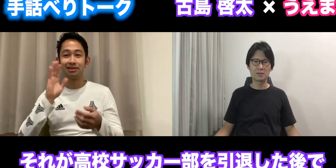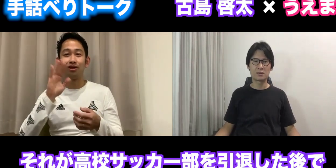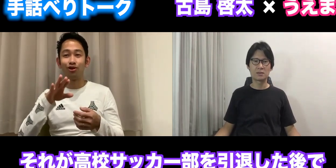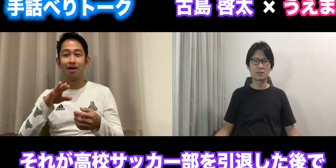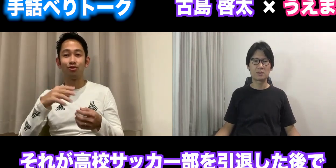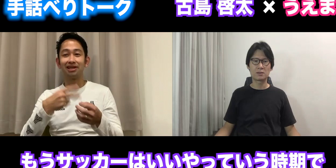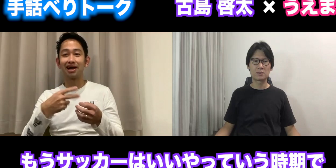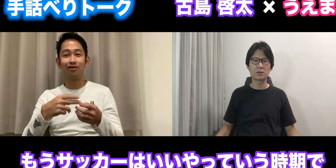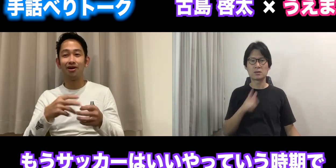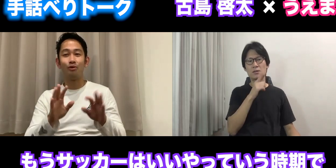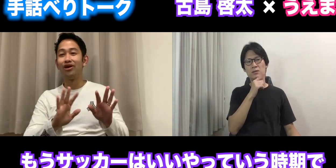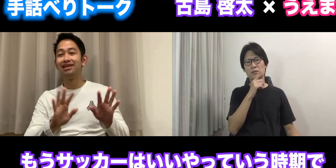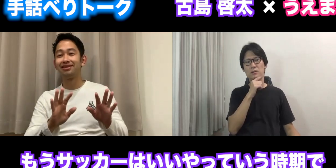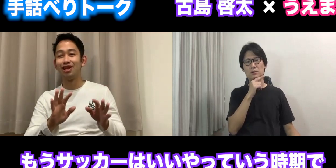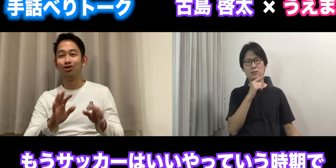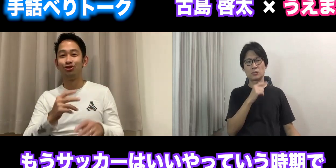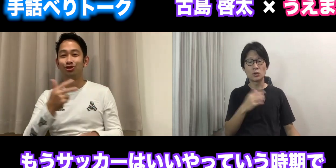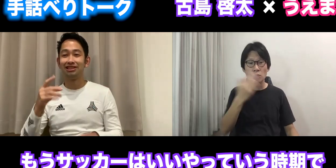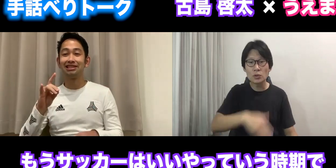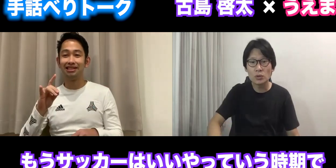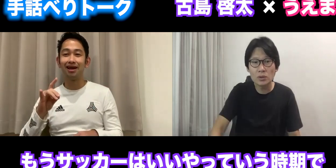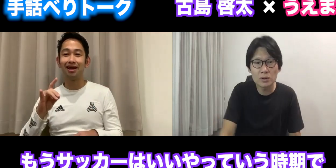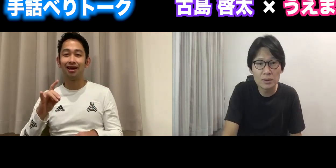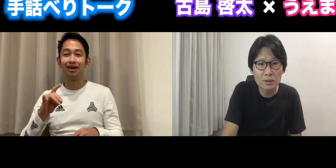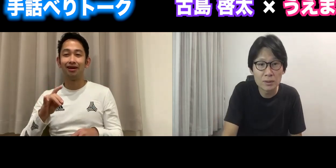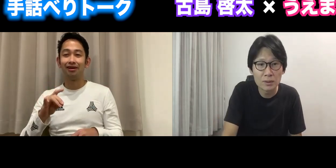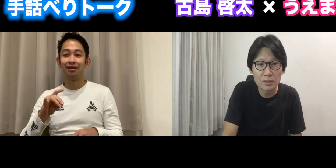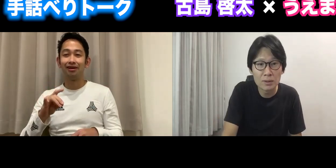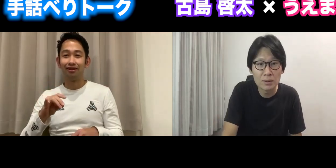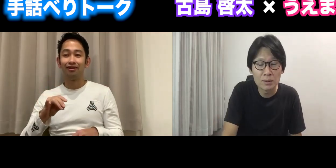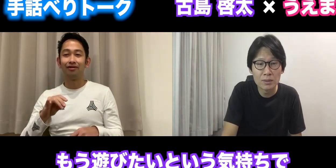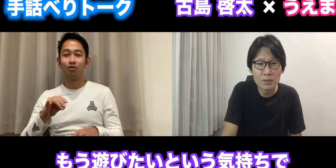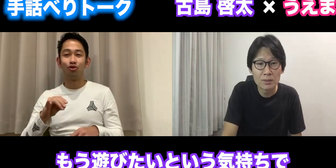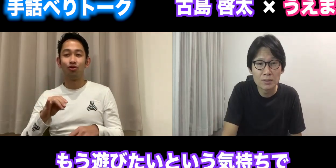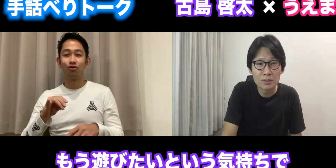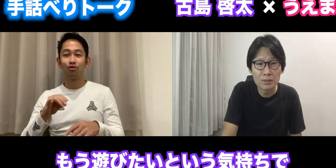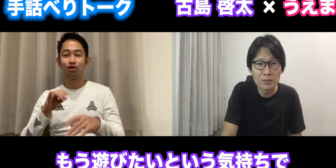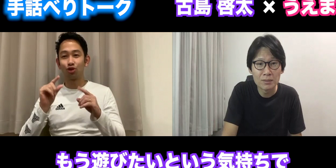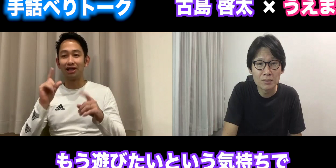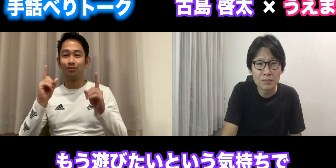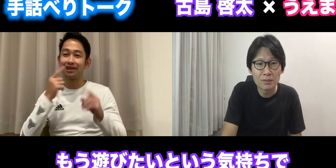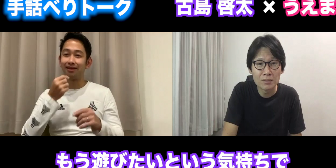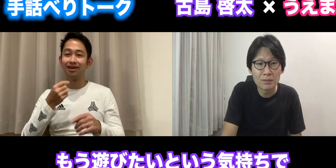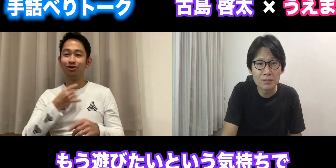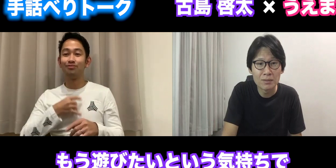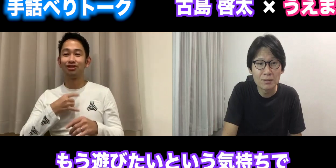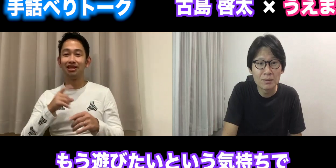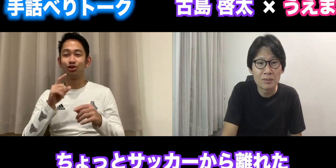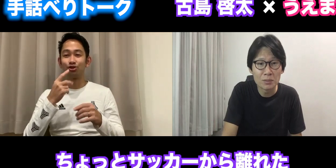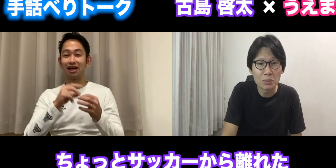ズレ六平は無いって言いできれもうちょっと遊びたいという気持ちでちょっとサッカー